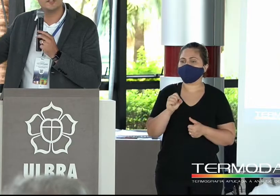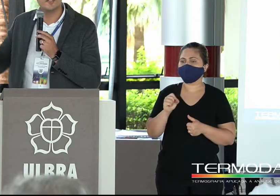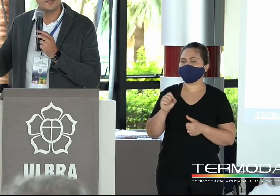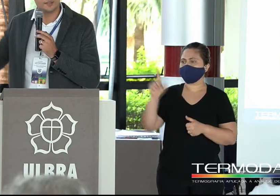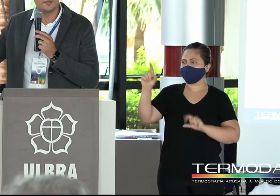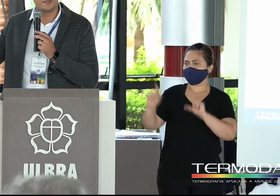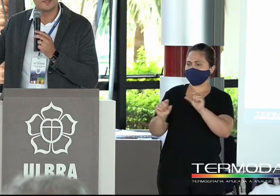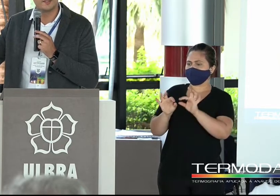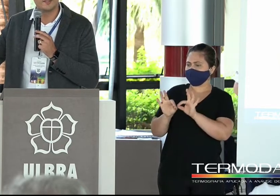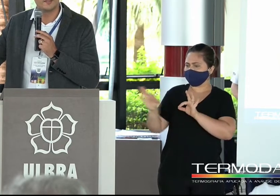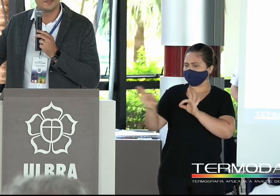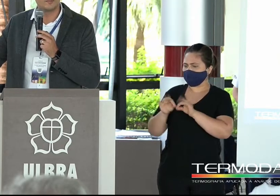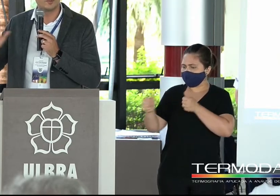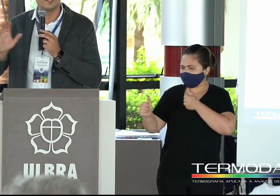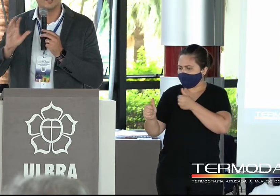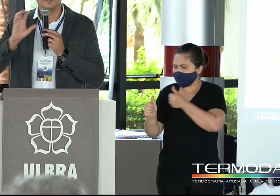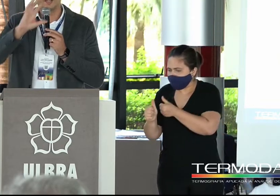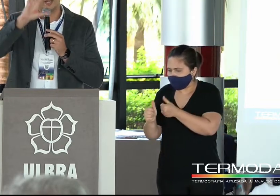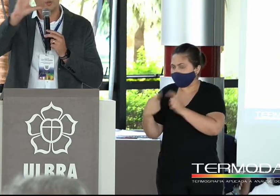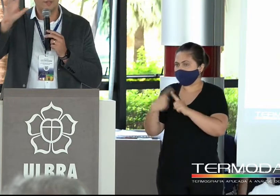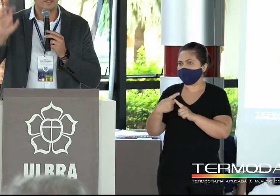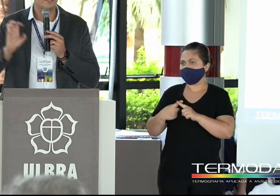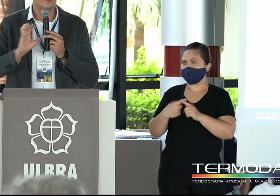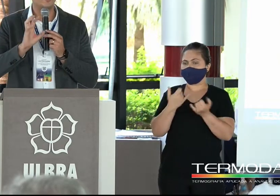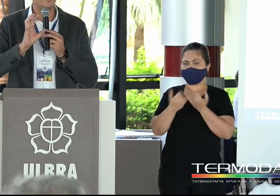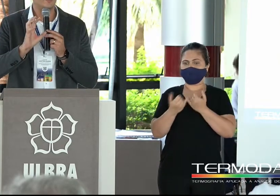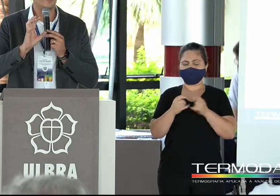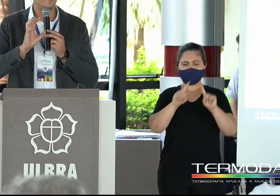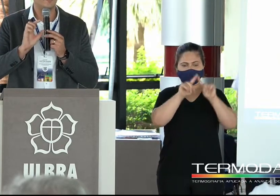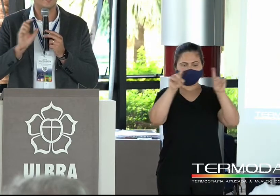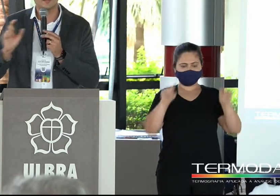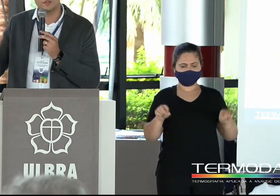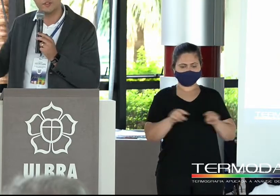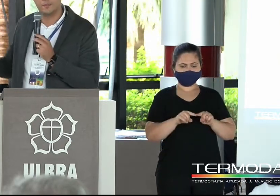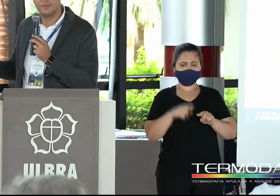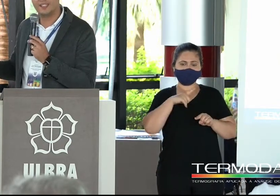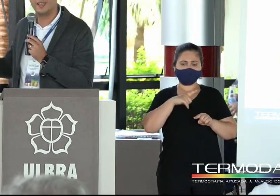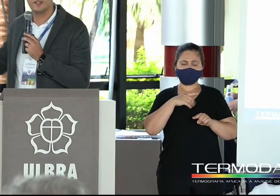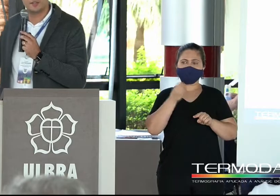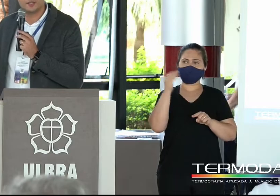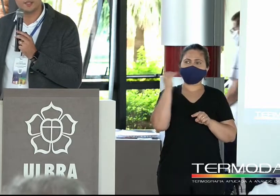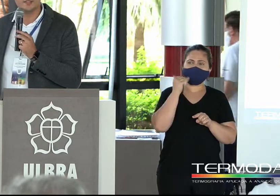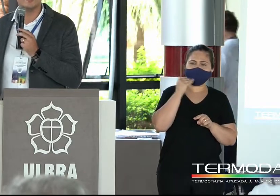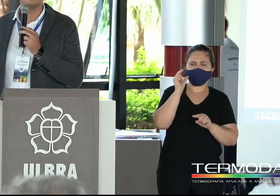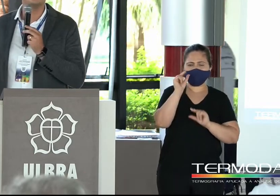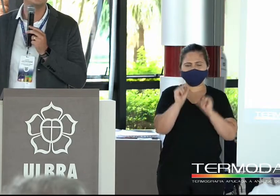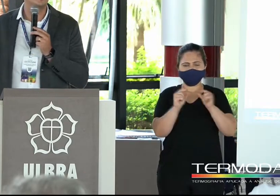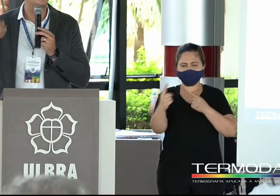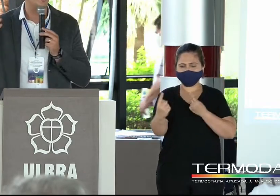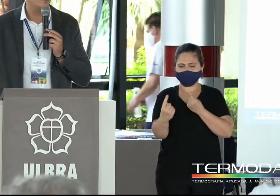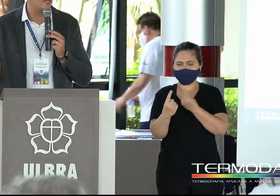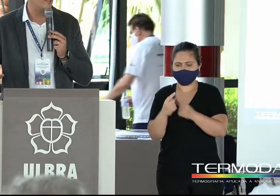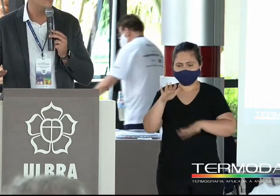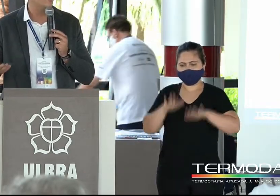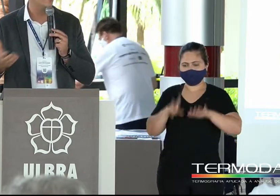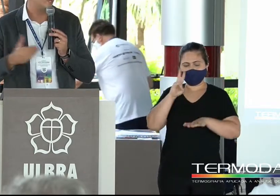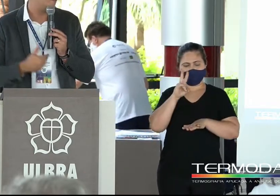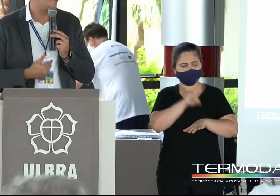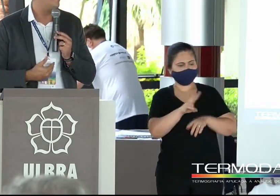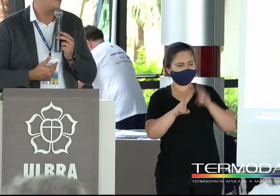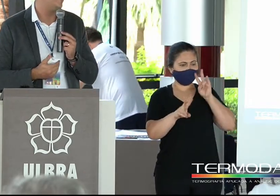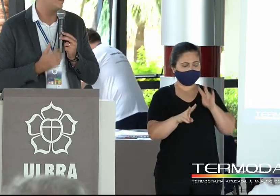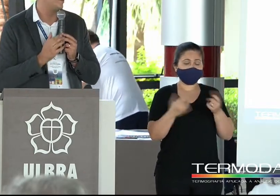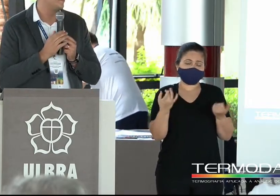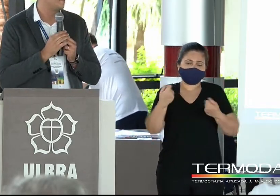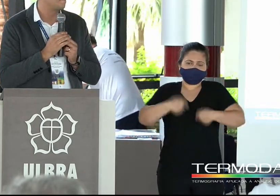pequenas distâncias. Né? Por quê? Naquele quadrante que eu tenho daqueles pixels, se eu tiver em pequenas distâncias, a depender do que eu quero olhar, ela vai